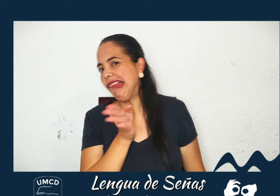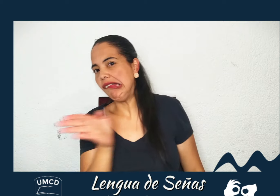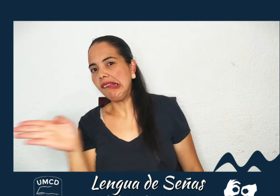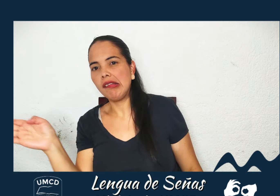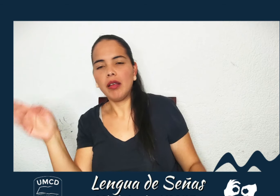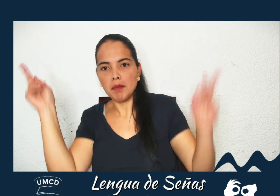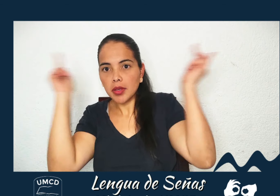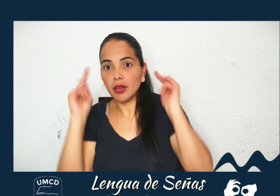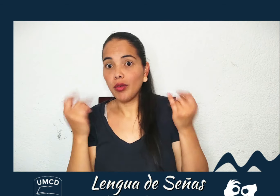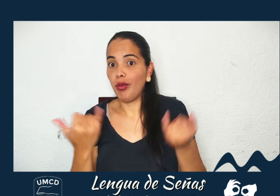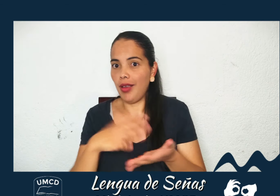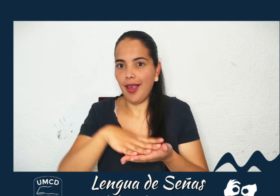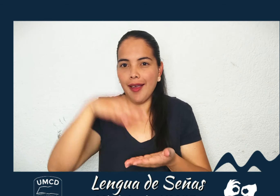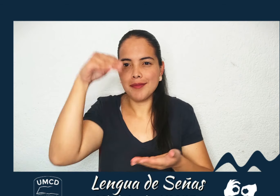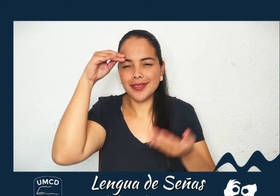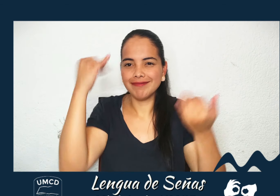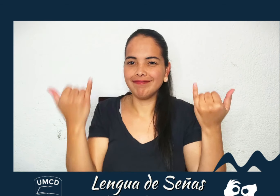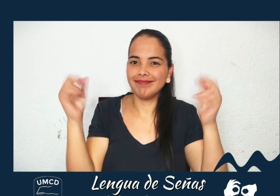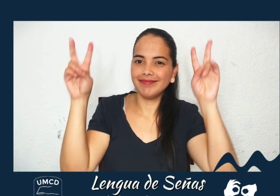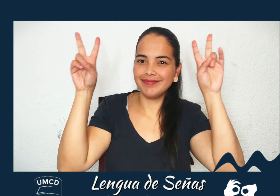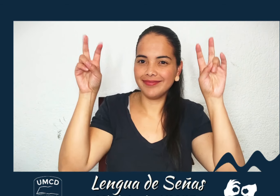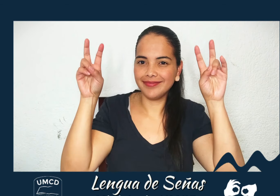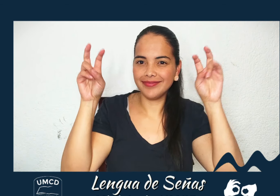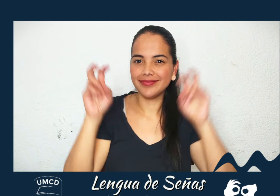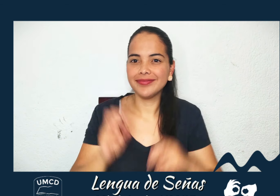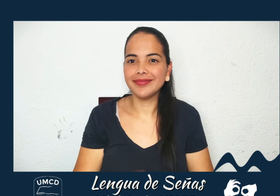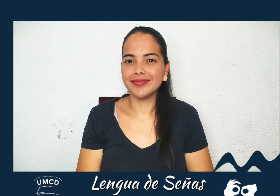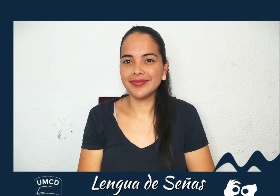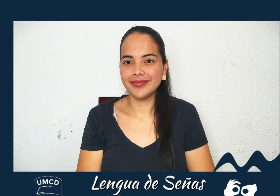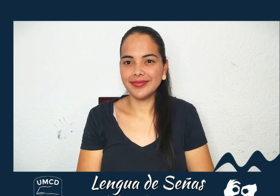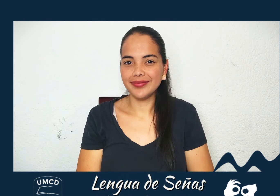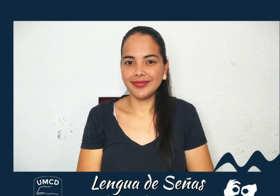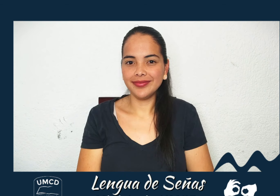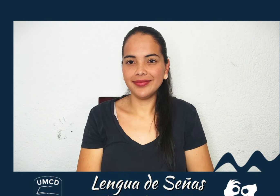es nuestro nuevo mensaje aquí en un momento con Dios.